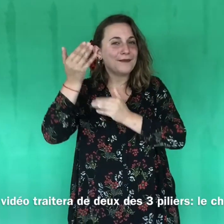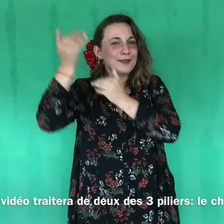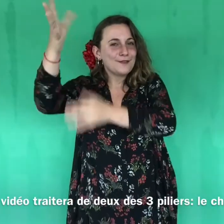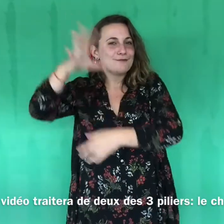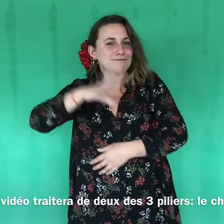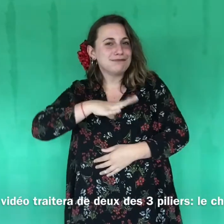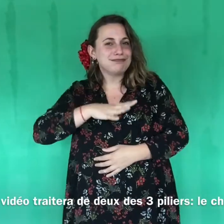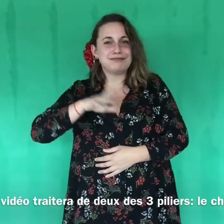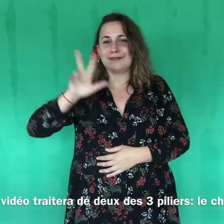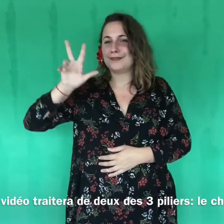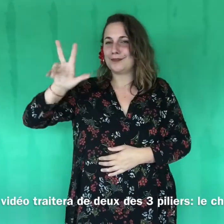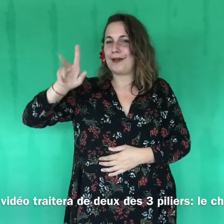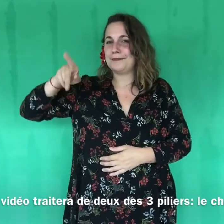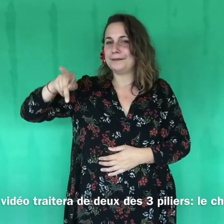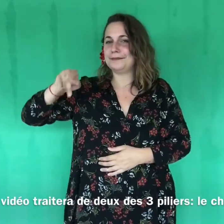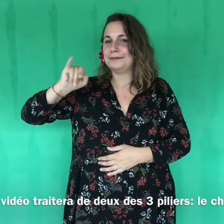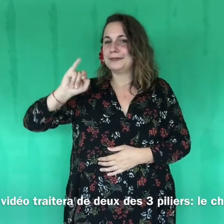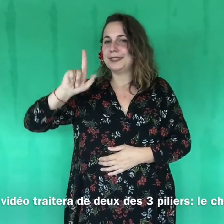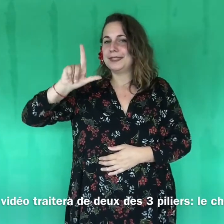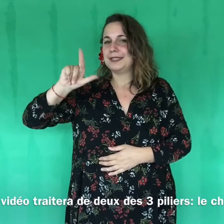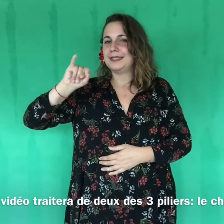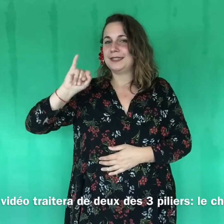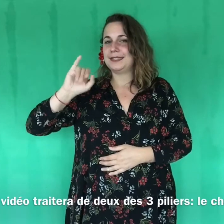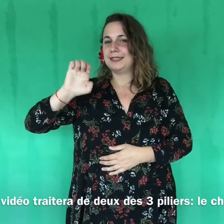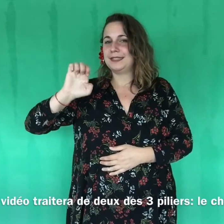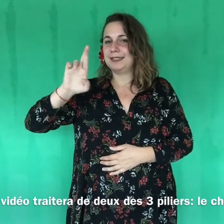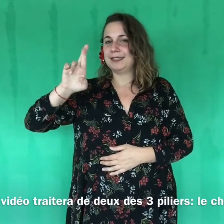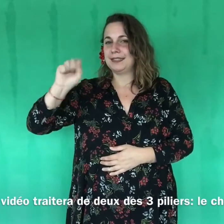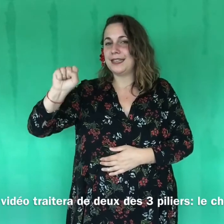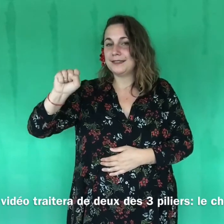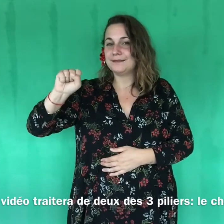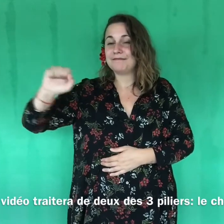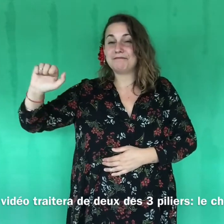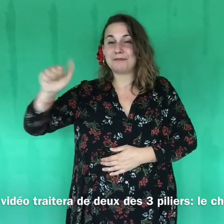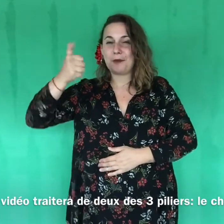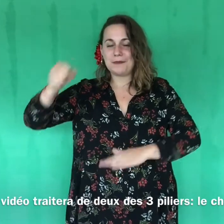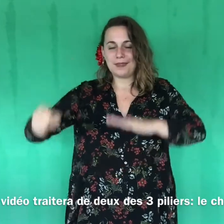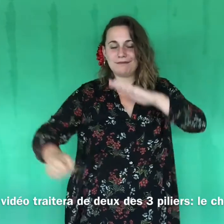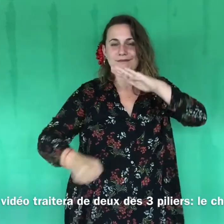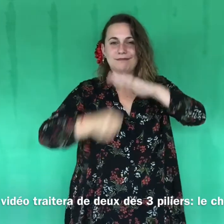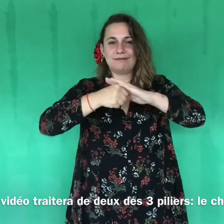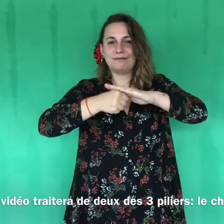La cinquième vidéo traitera de 2 des 3 piliers, le chant et la guitare.